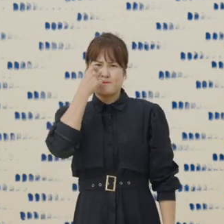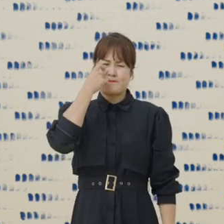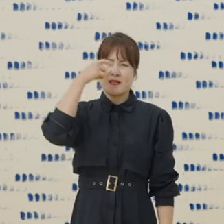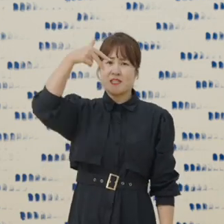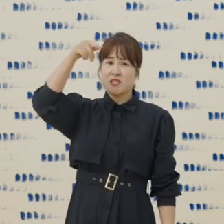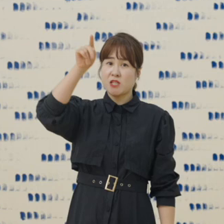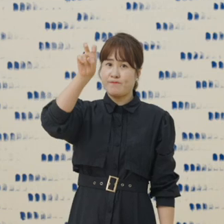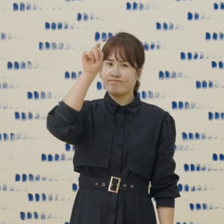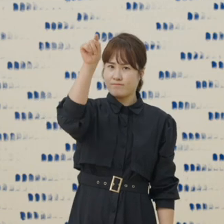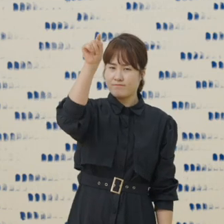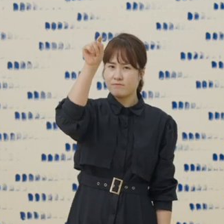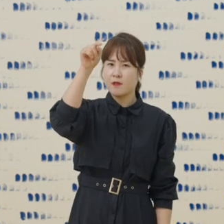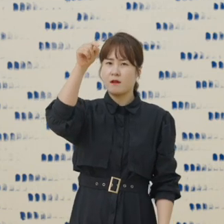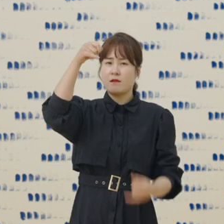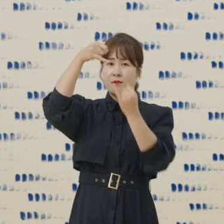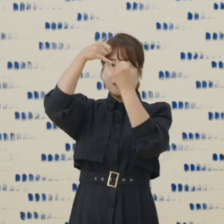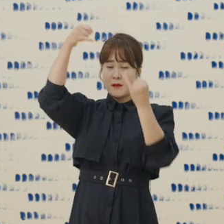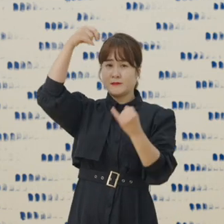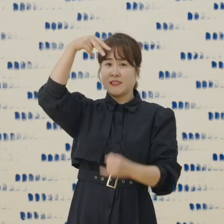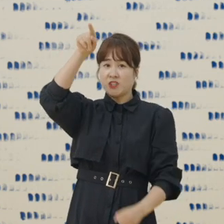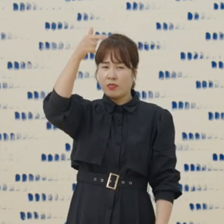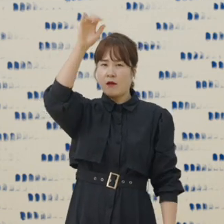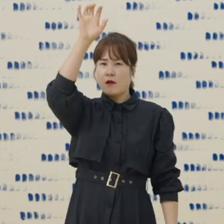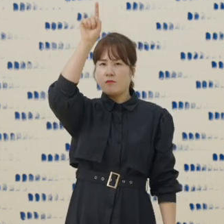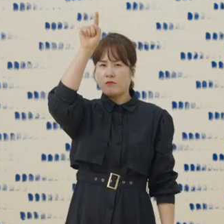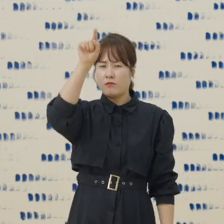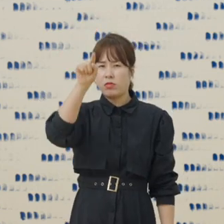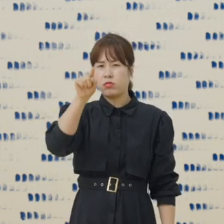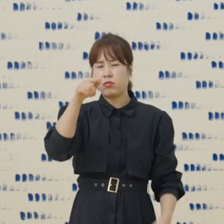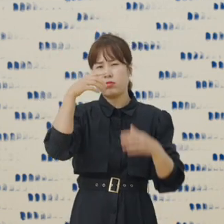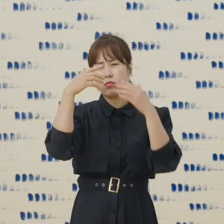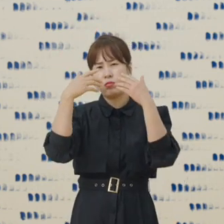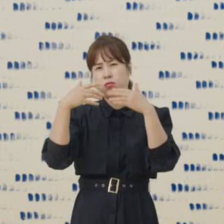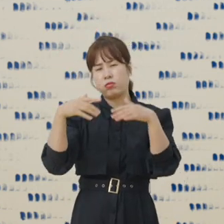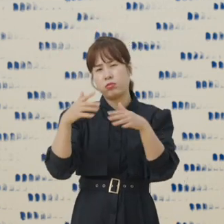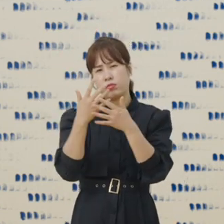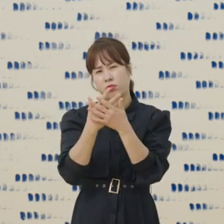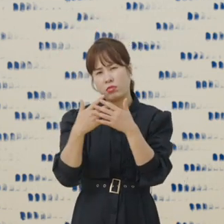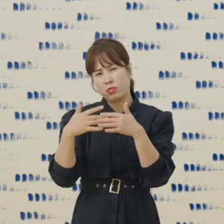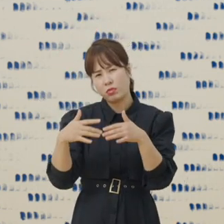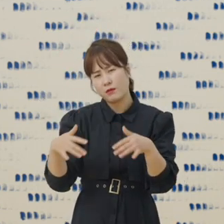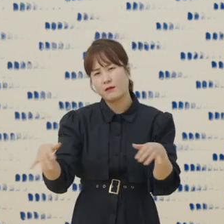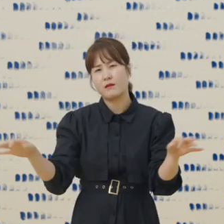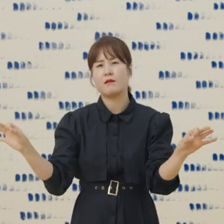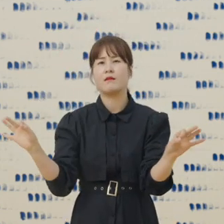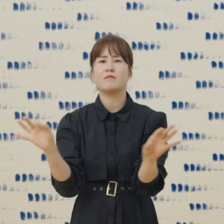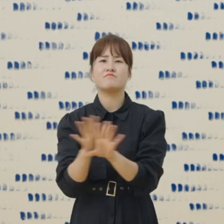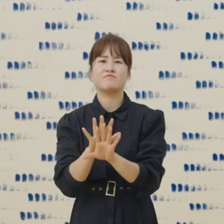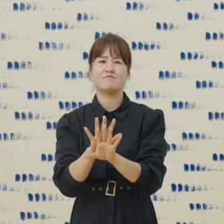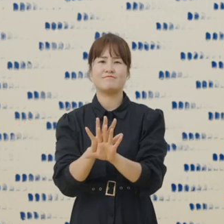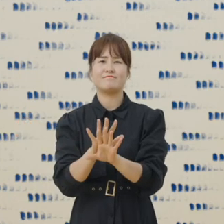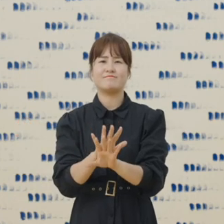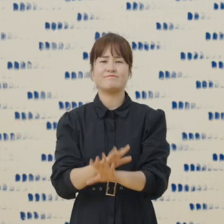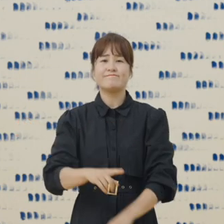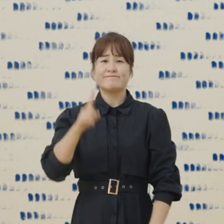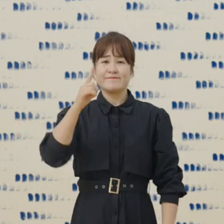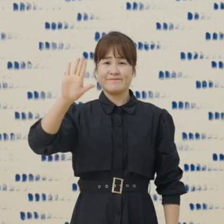처음에 짙게 찍혀진 점과 선은 차츰 희미해지다가 끈에는 사라집니다.